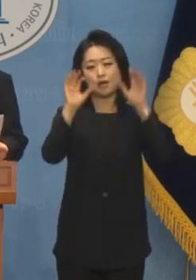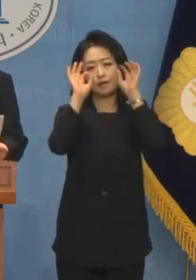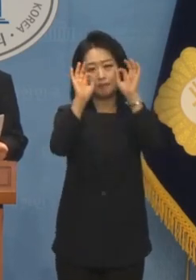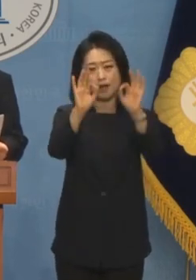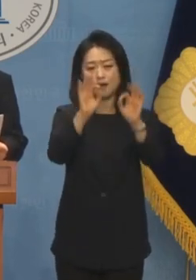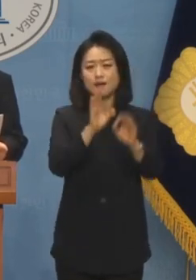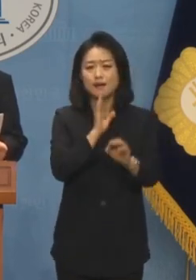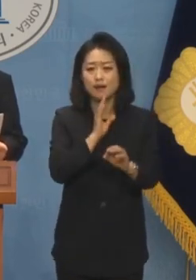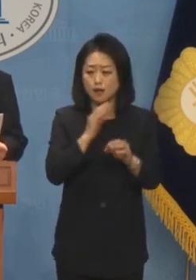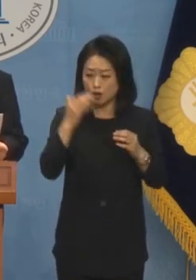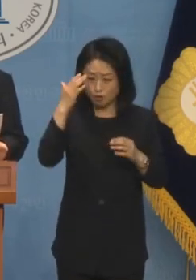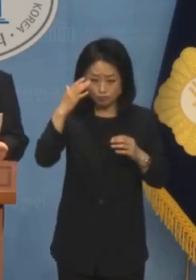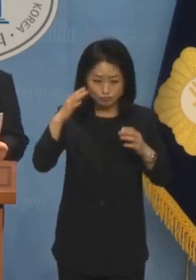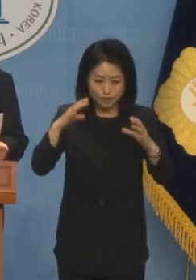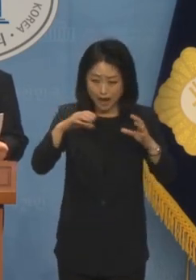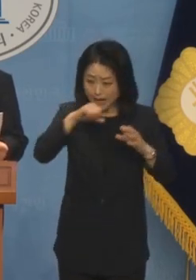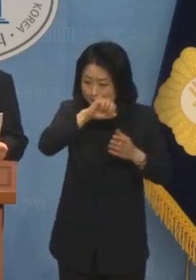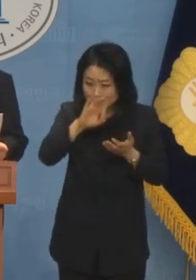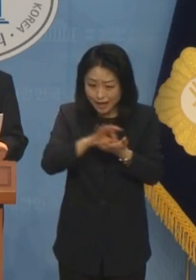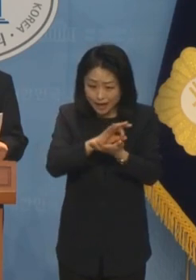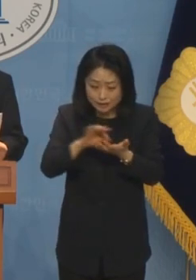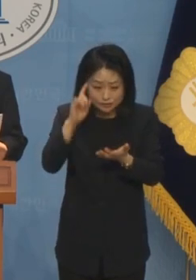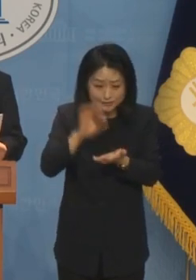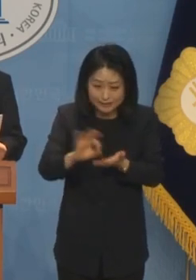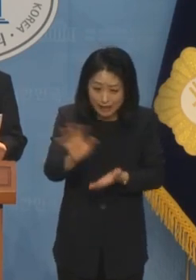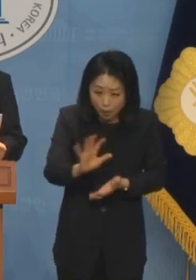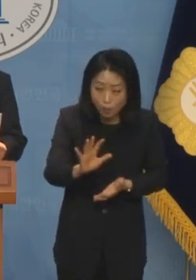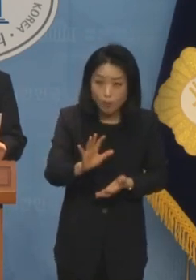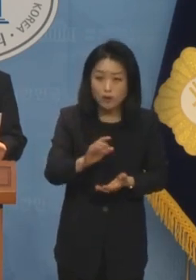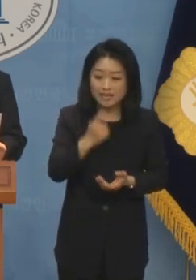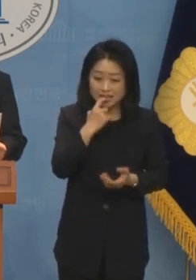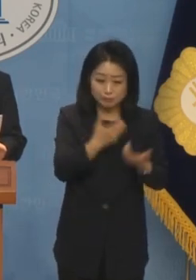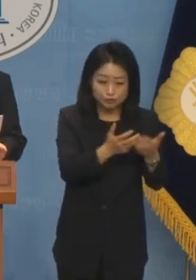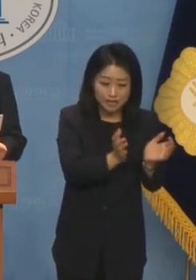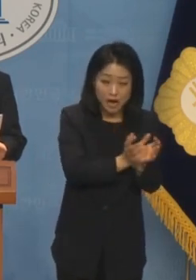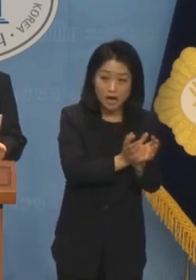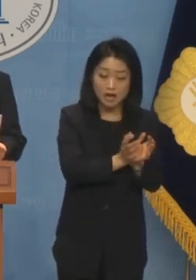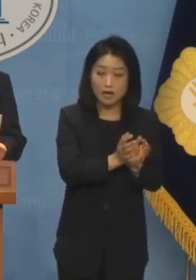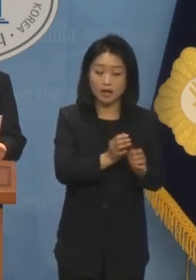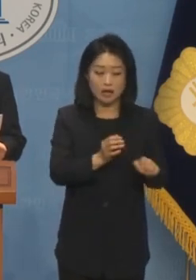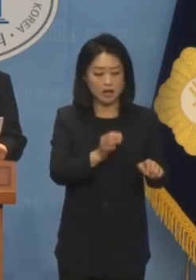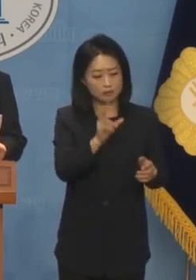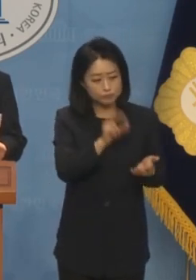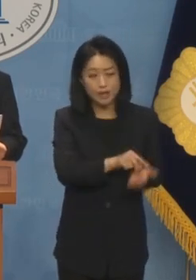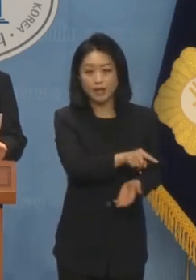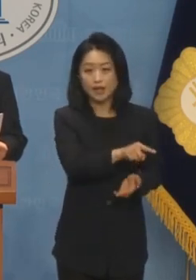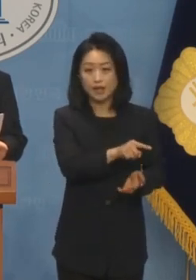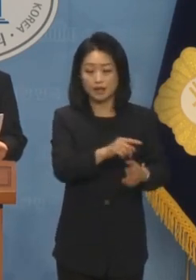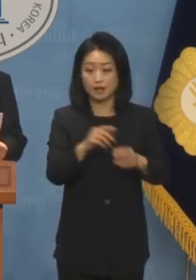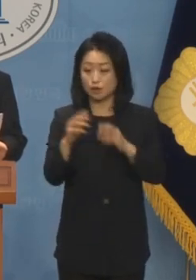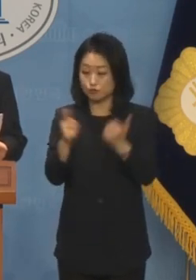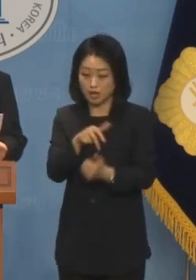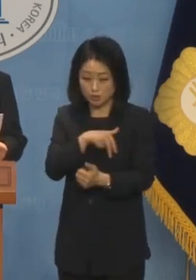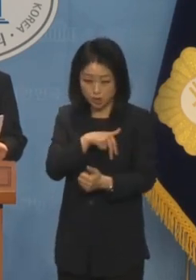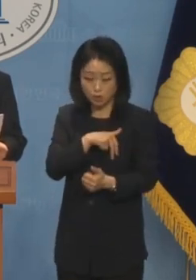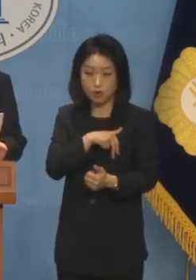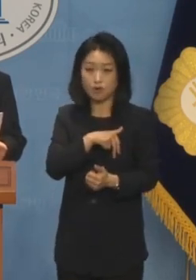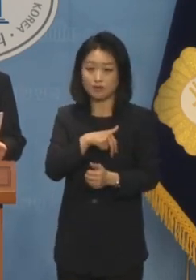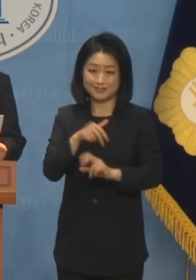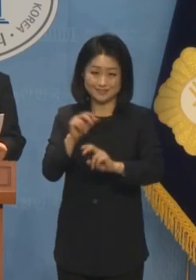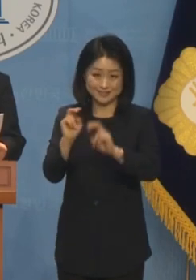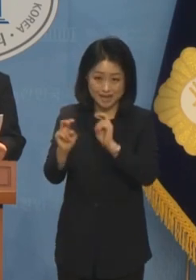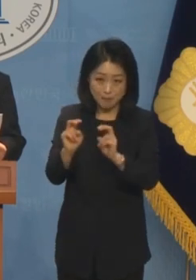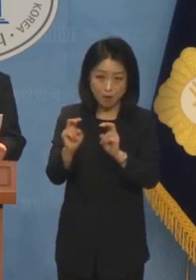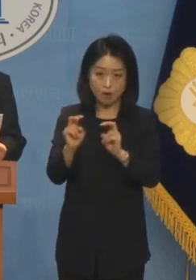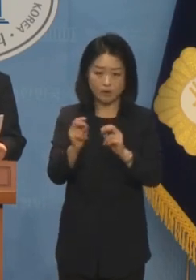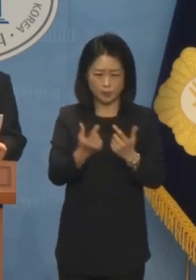이러한데도 국가 재정은 아랑곳 안 한 채 국회의원들이나 재벌이나 취약계층이나